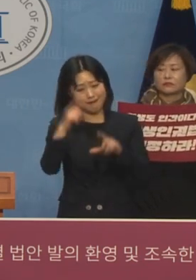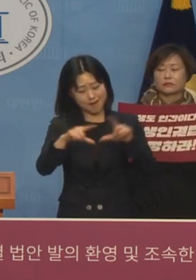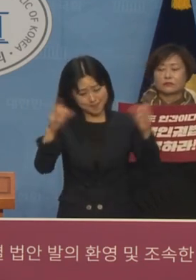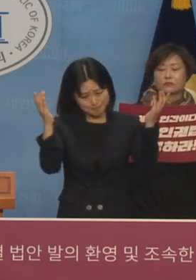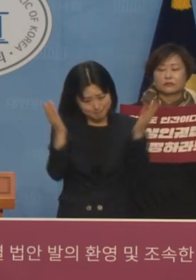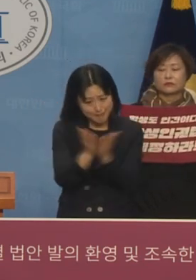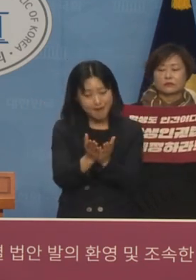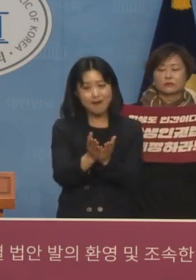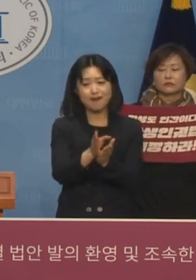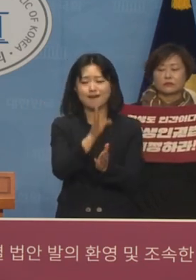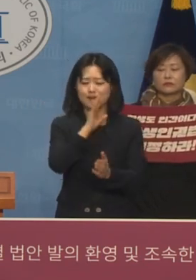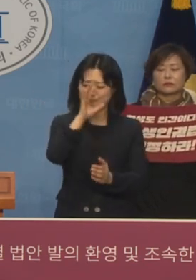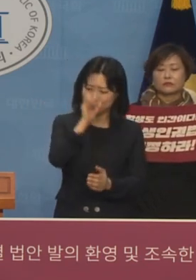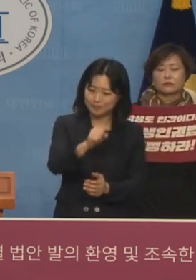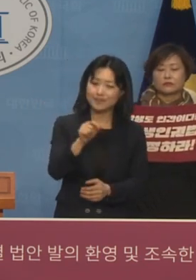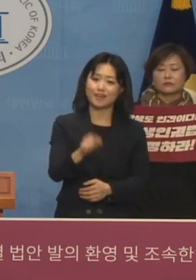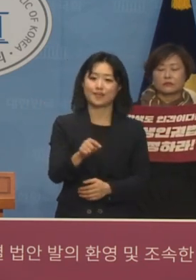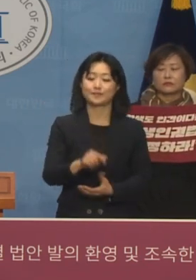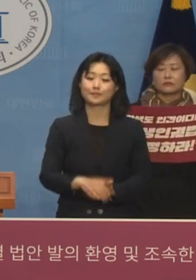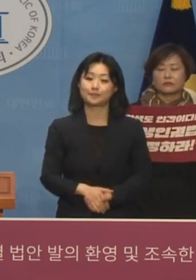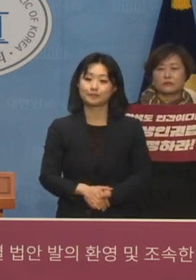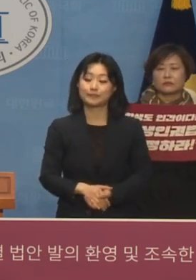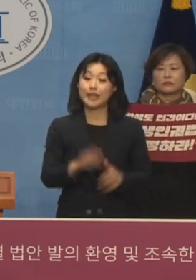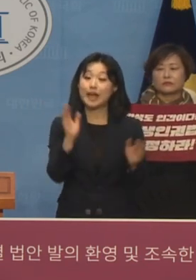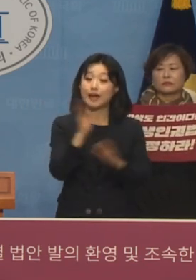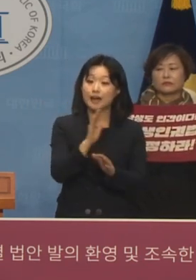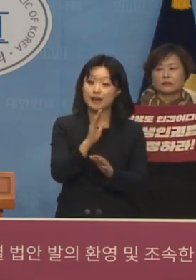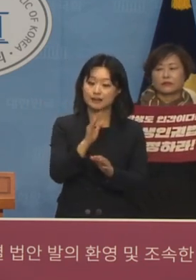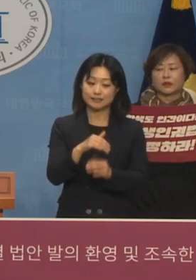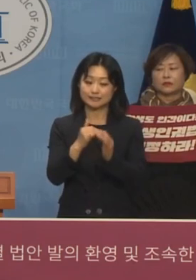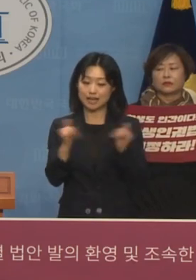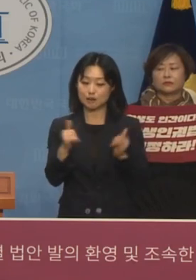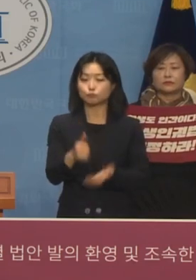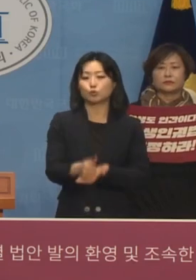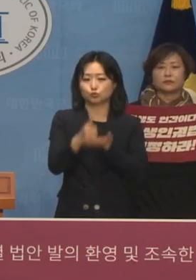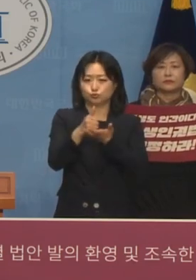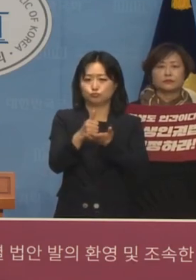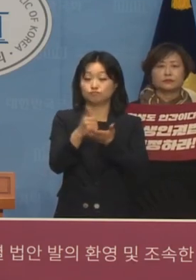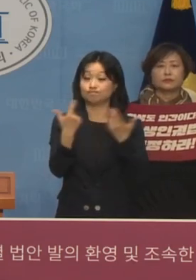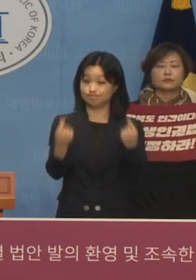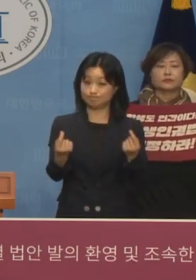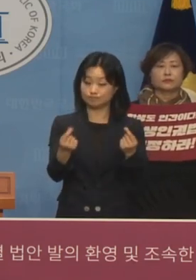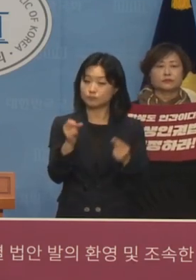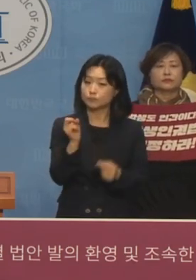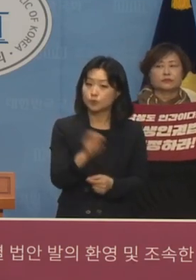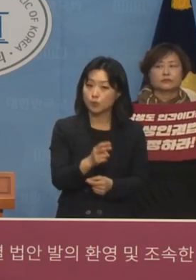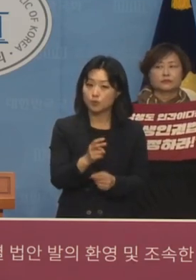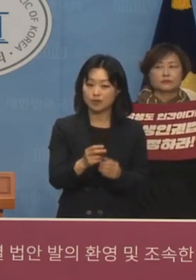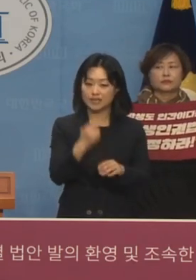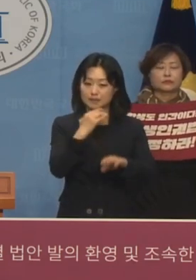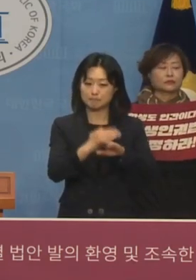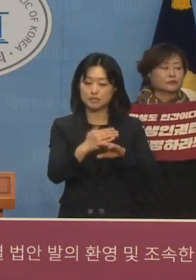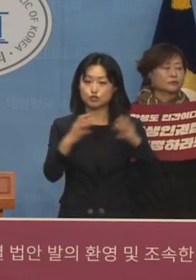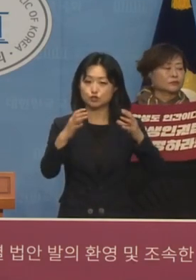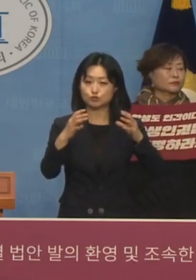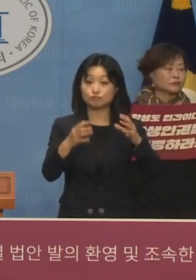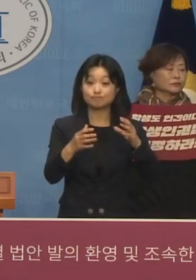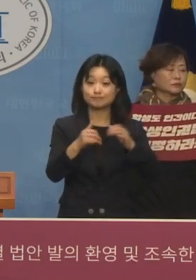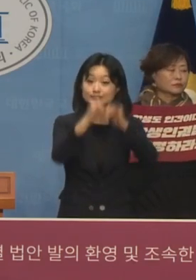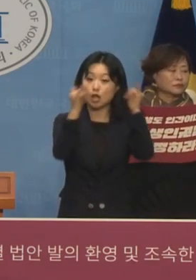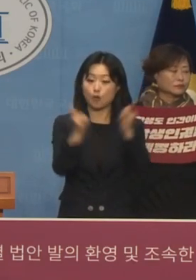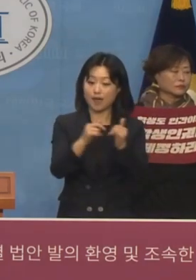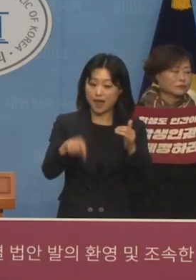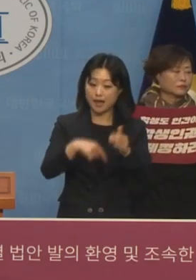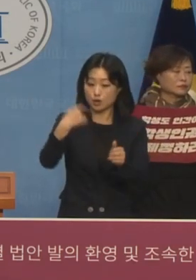상식적이고 보편적인 가치에 부합한다. 학생들을 인간으로 존중하는 것에, 그리고 민주주의 사회에 걸맞는